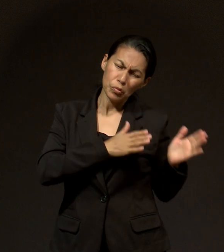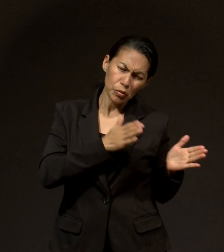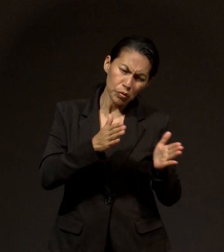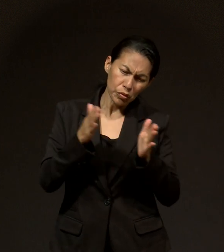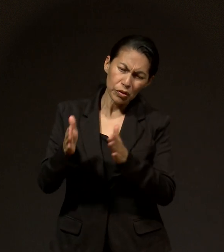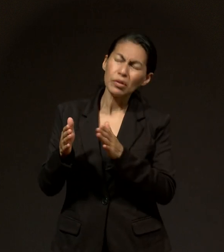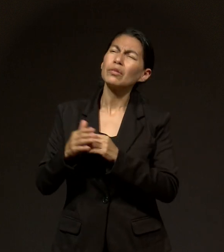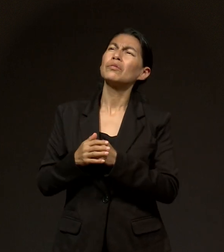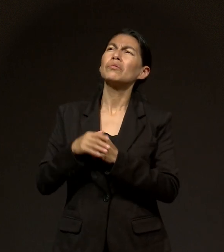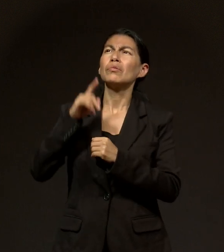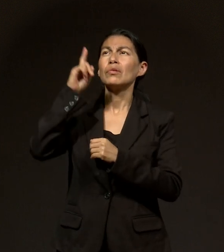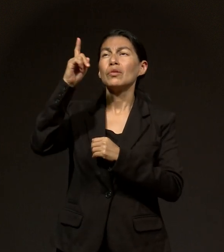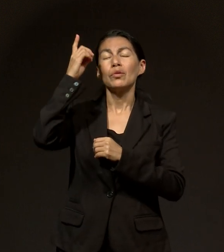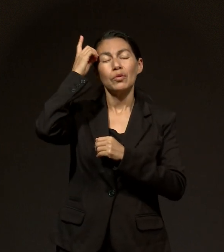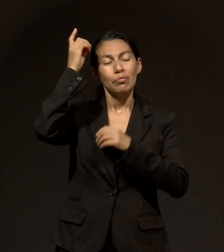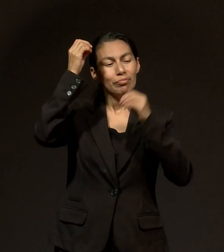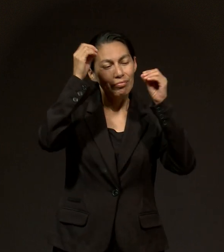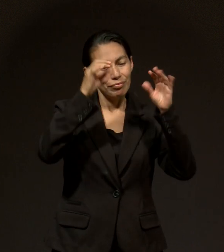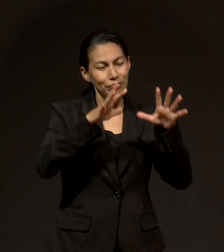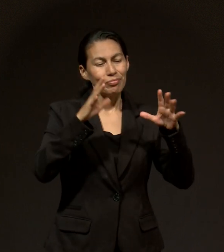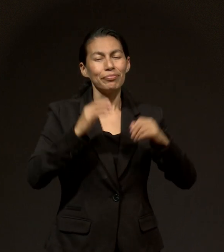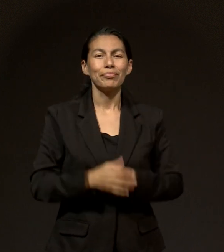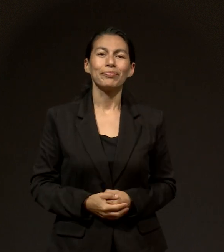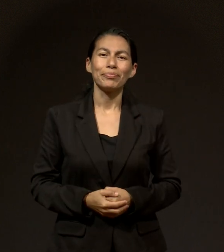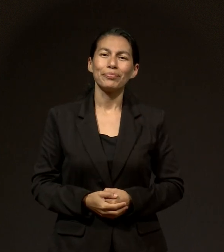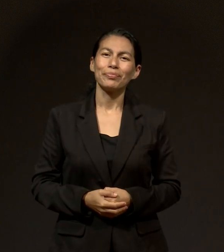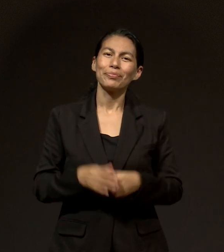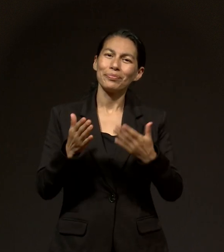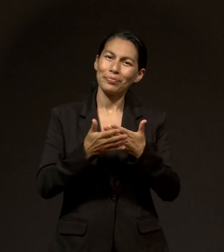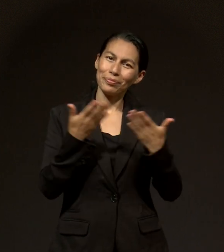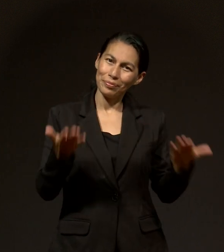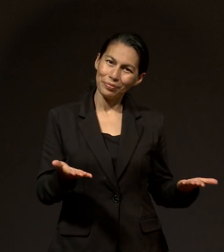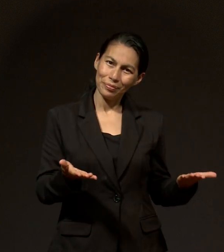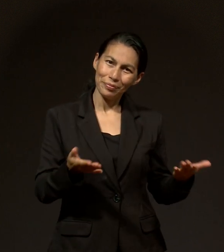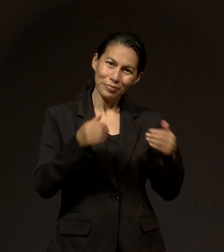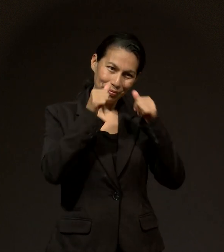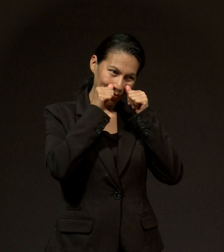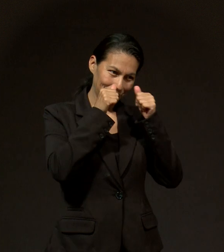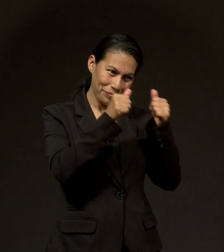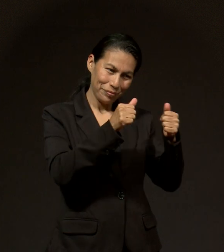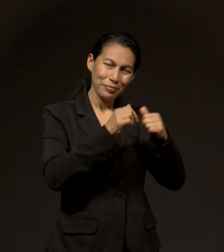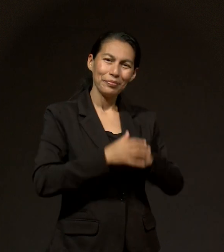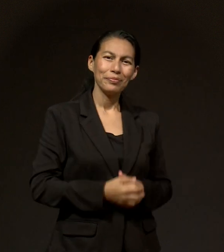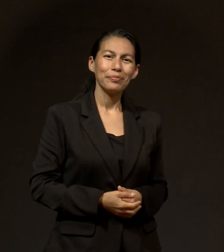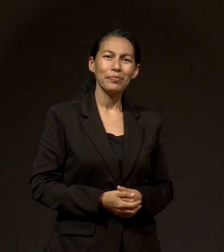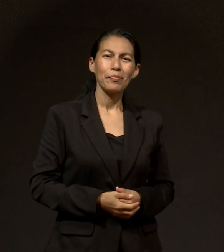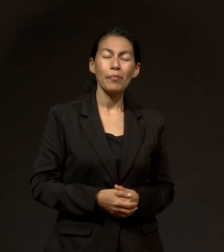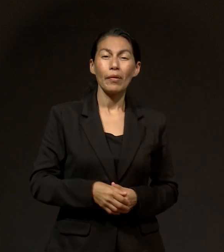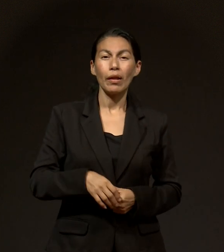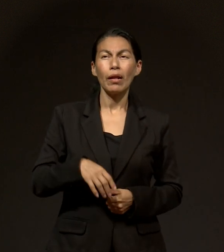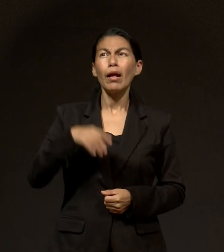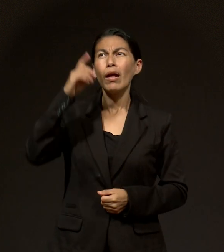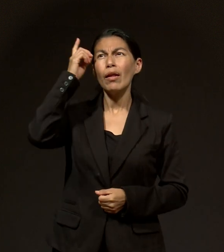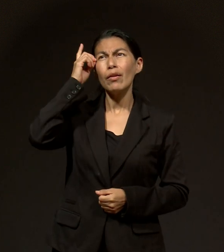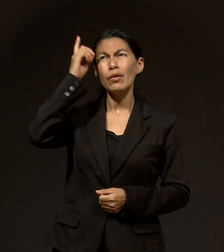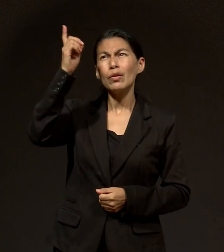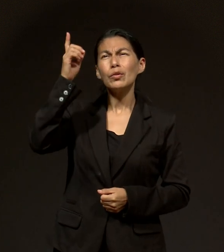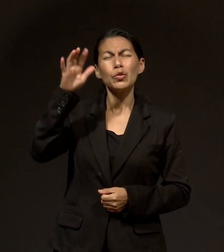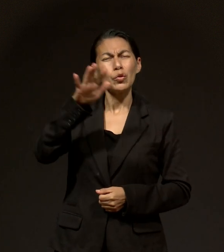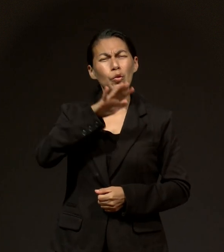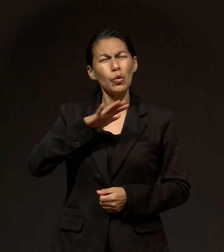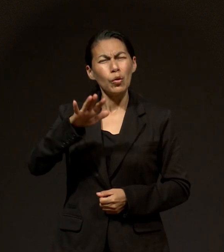realizar por su gracia en su vida. Así que, vamos a escuchar al Dios de lo